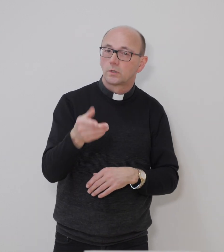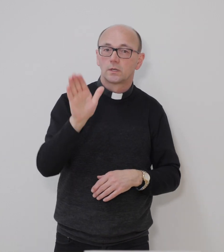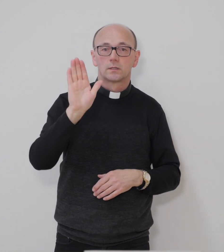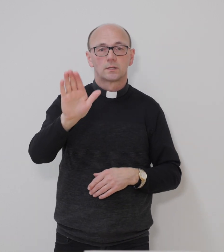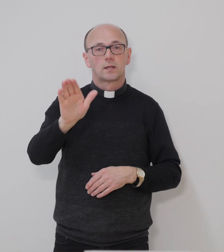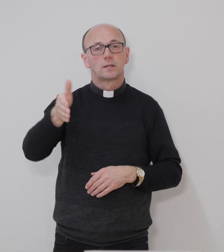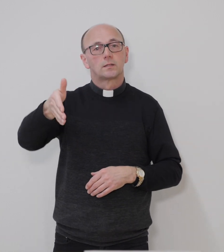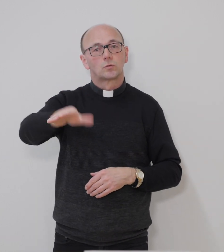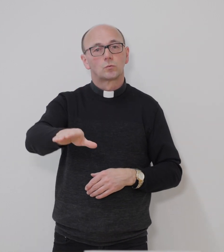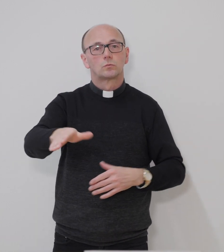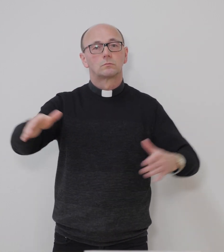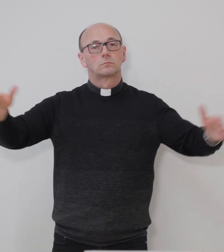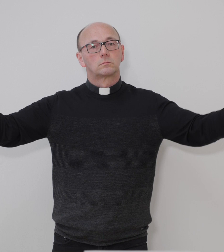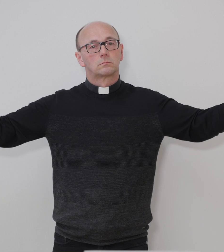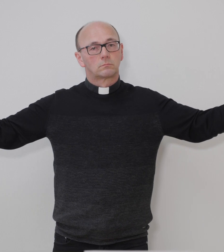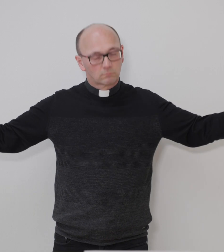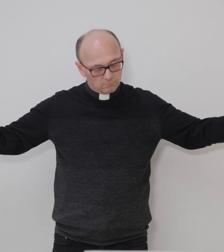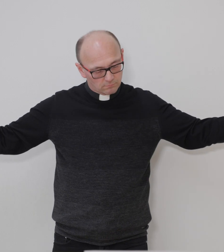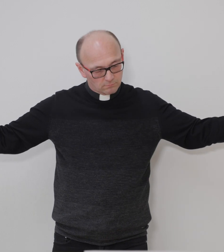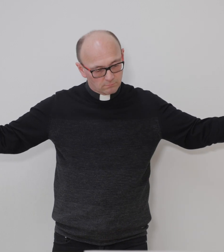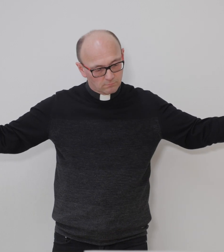durch deinen